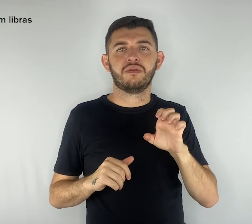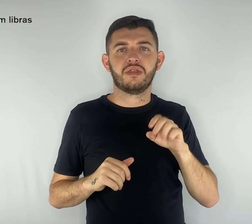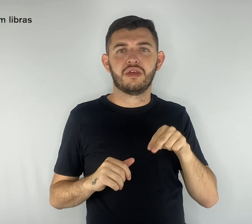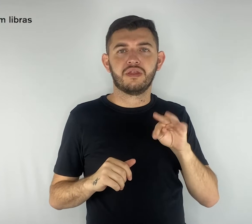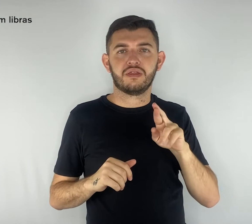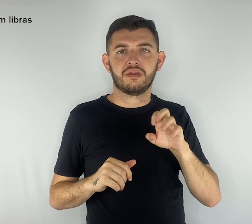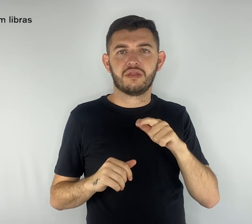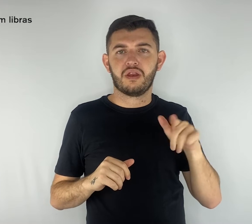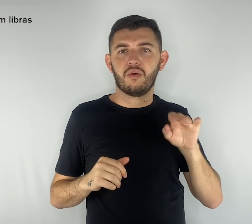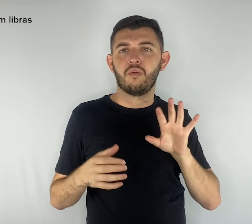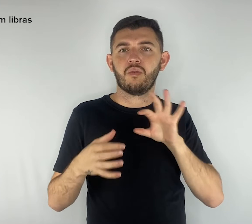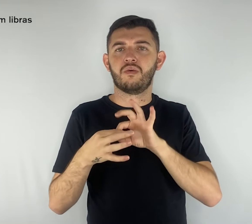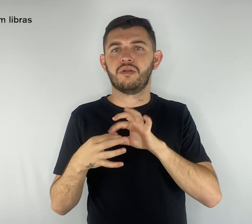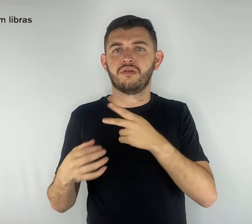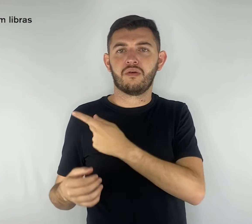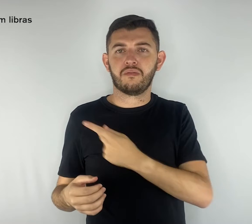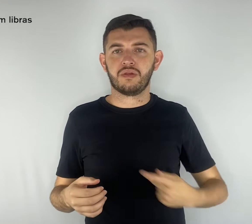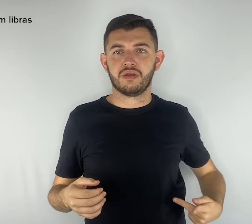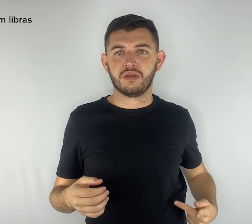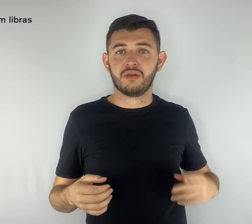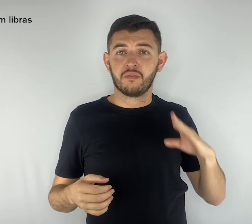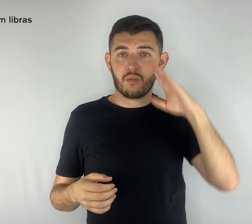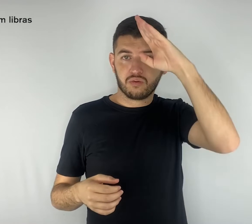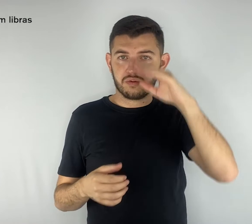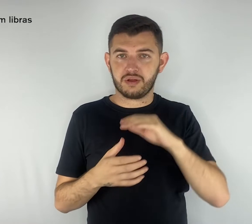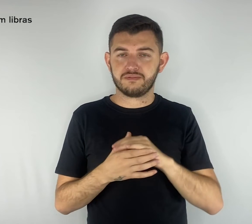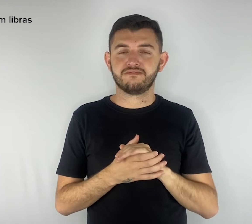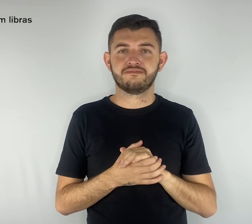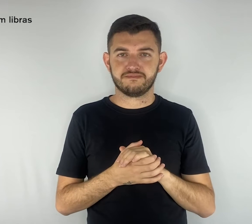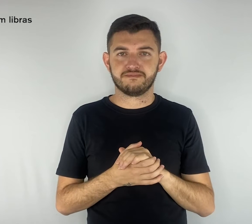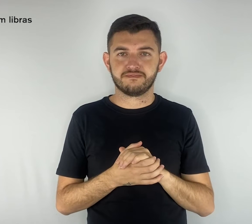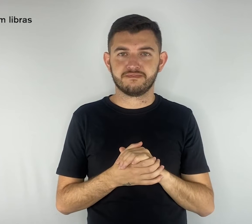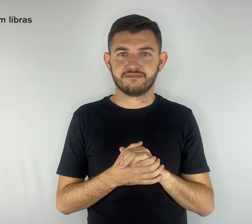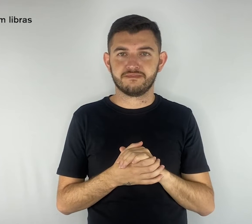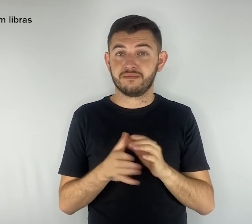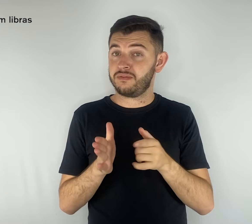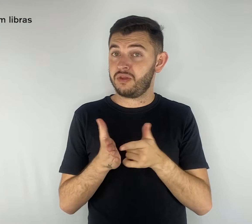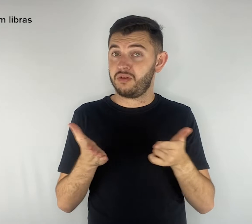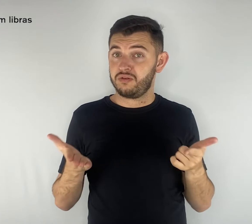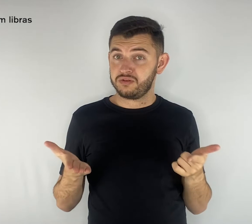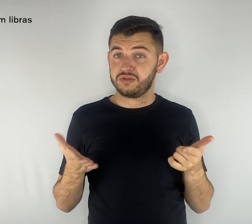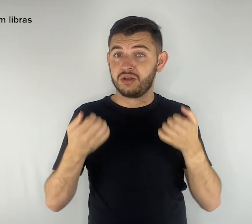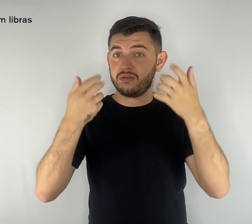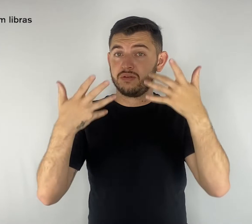ao presidente Jair Bolsonaro. Ainda, segundo o jornal, a decisão contraria